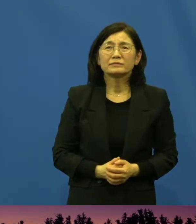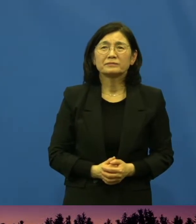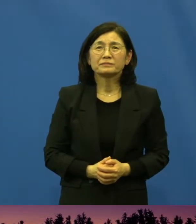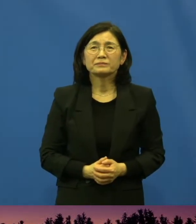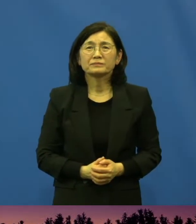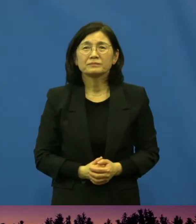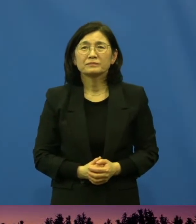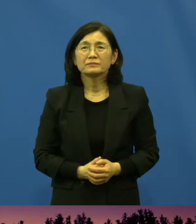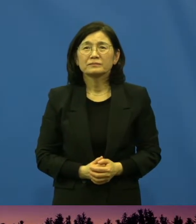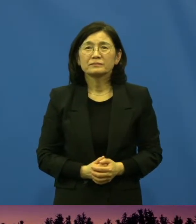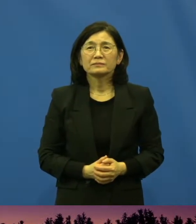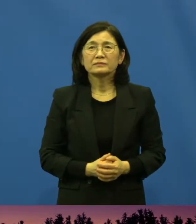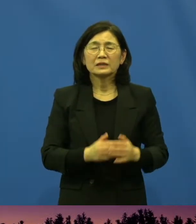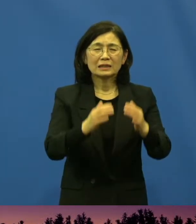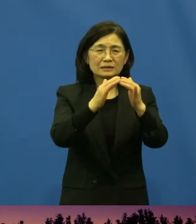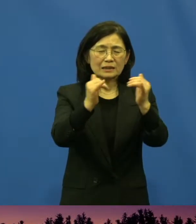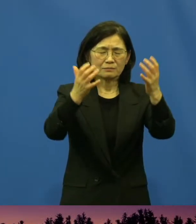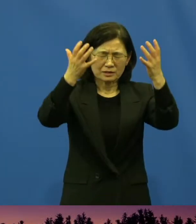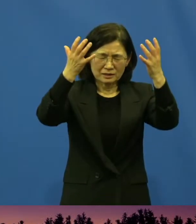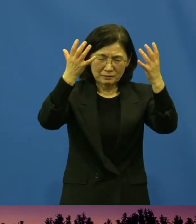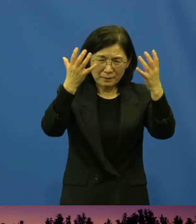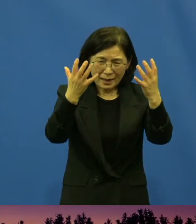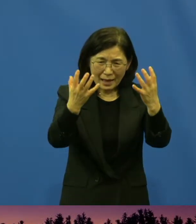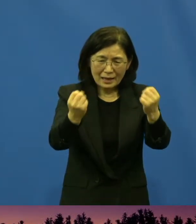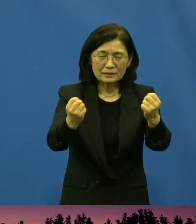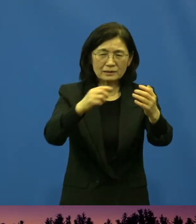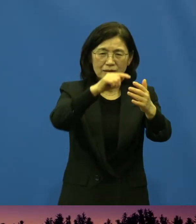사람들이 많지만 주님이 그런 사람을 찾고 계시는 거죠.